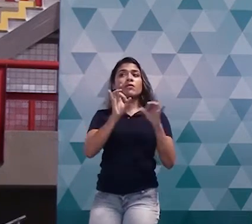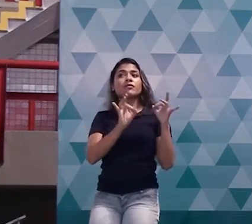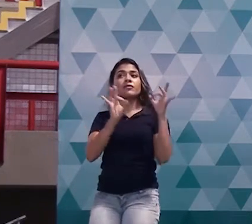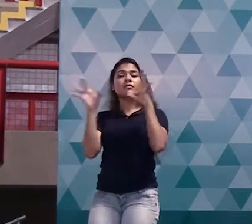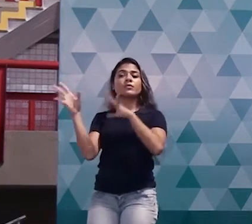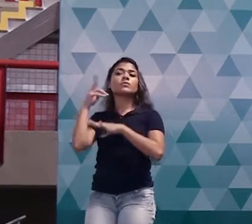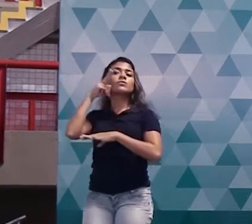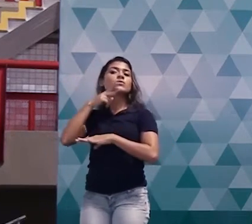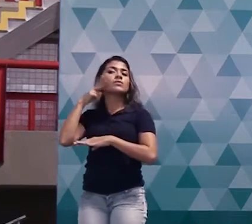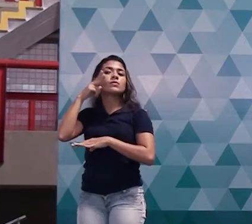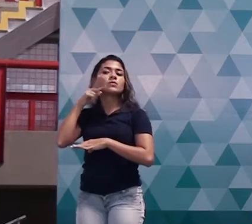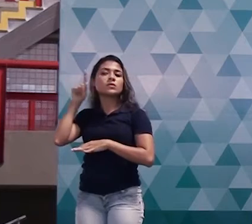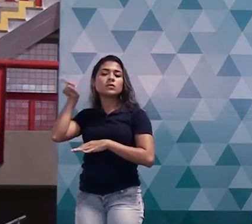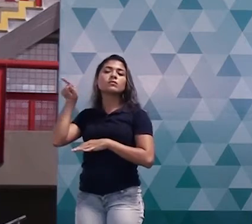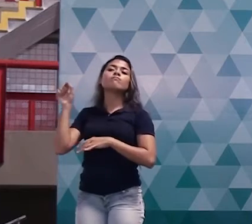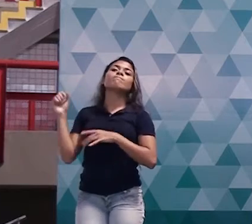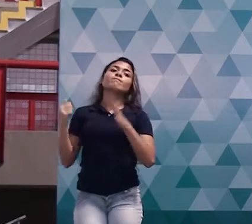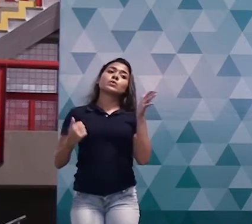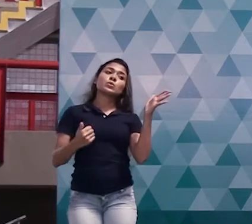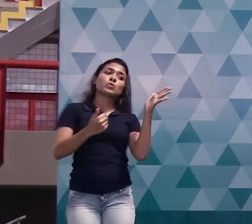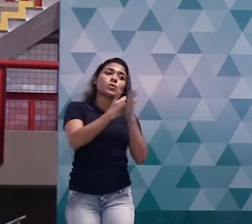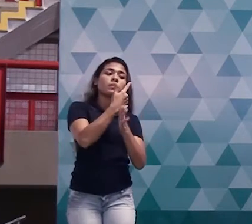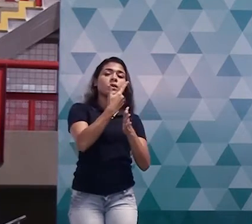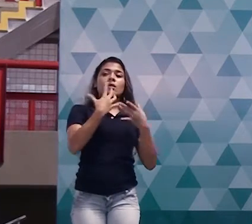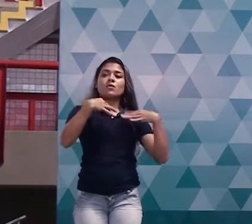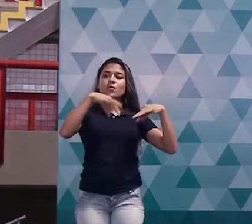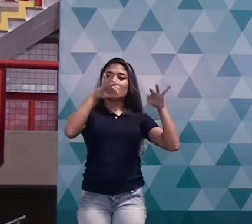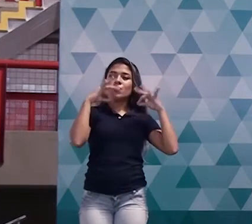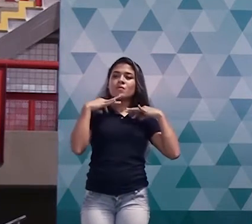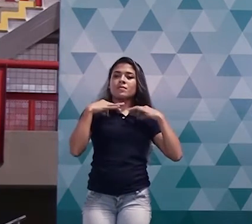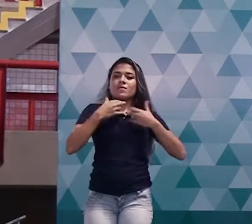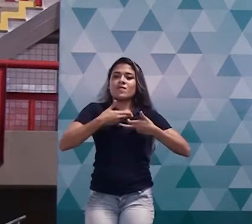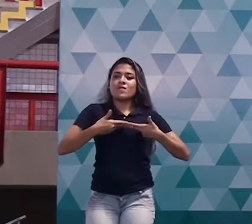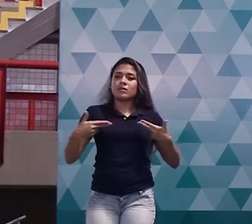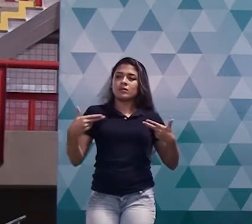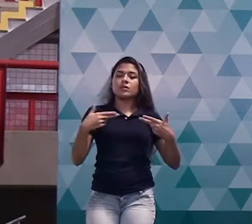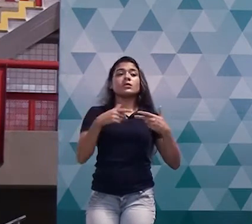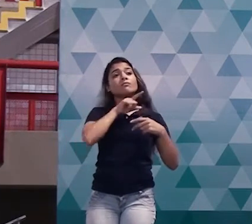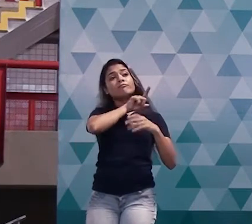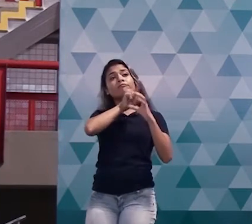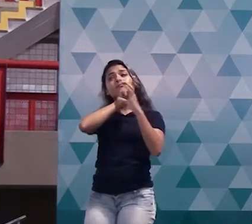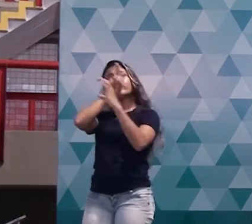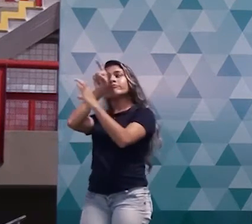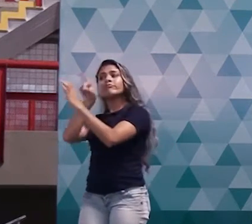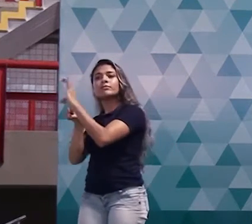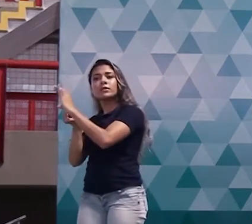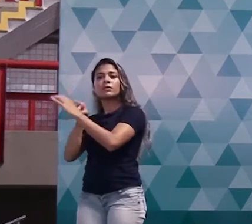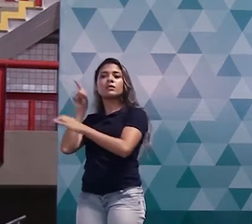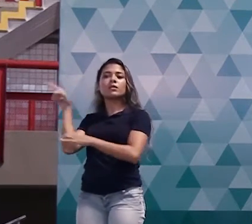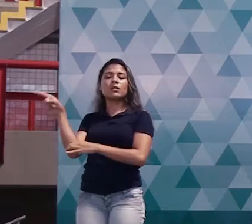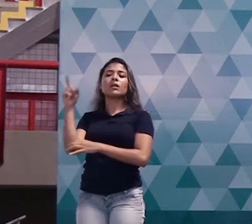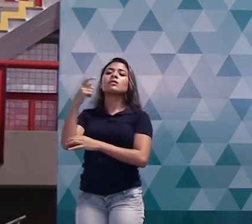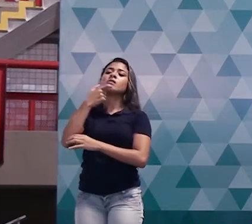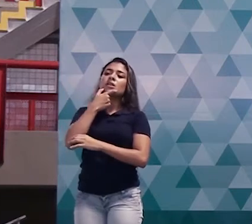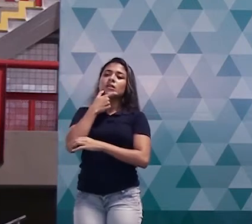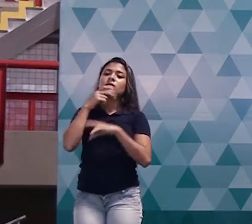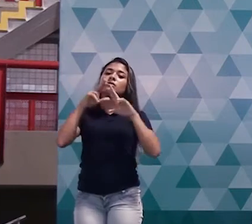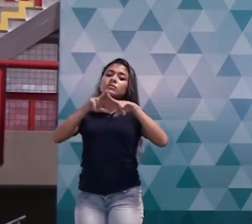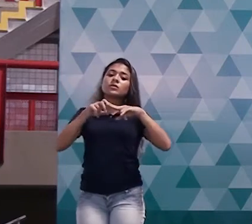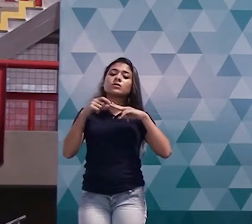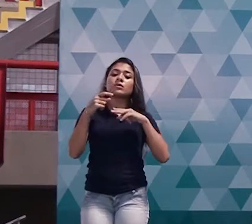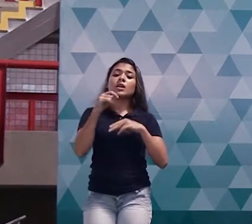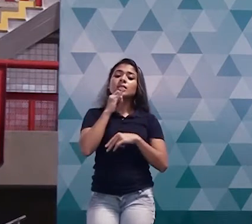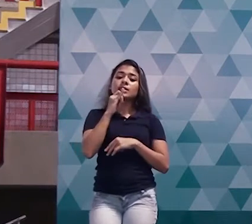Portugal comprava muito mais do que vendia, ficava devendo à Inglaterra. E todo o nosso ouro serviu para Portugal pagar a sua dívida. Ou seja,